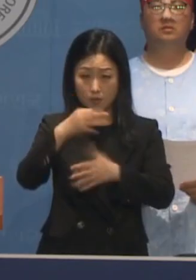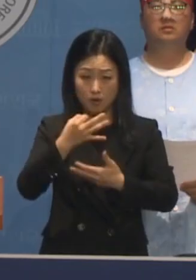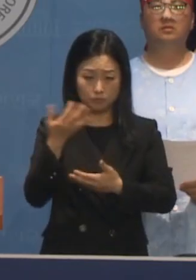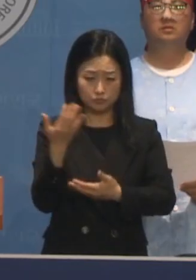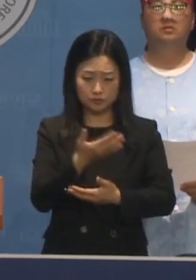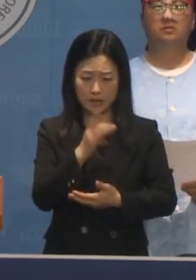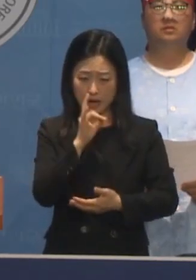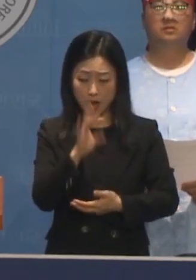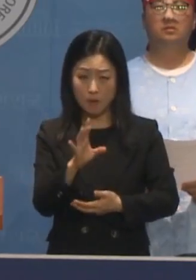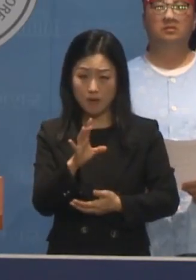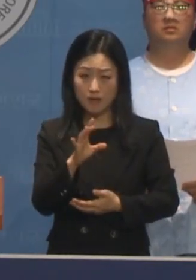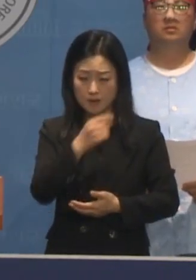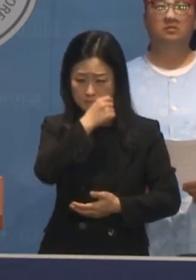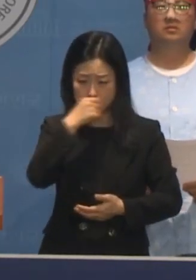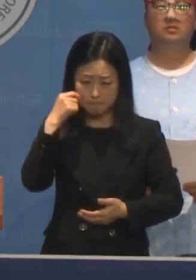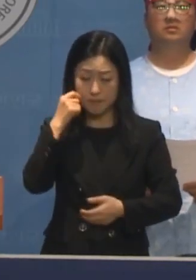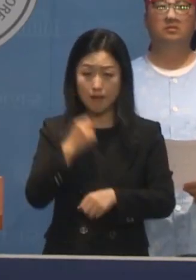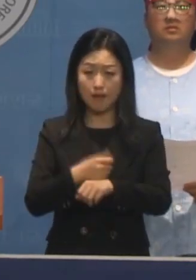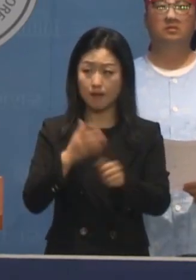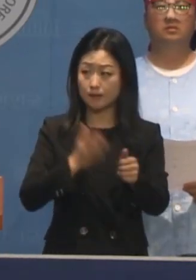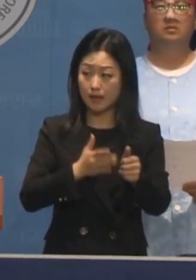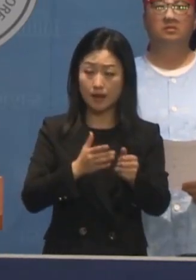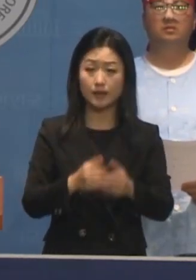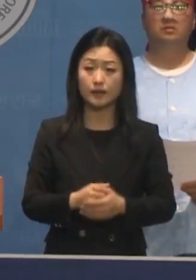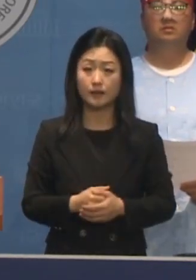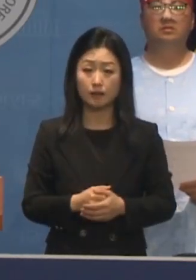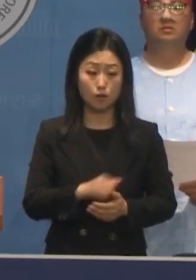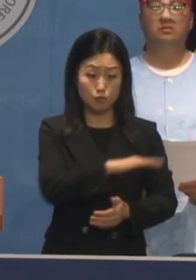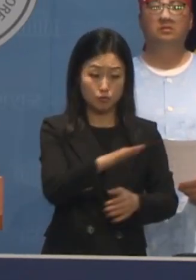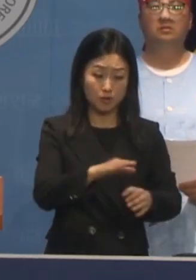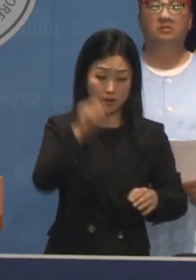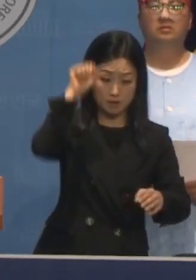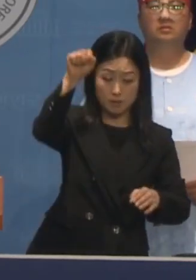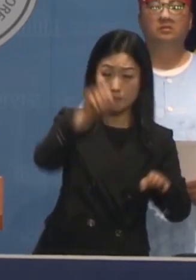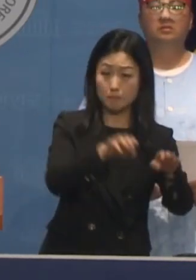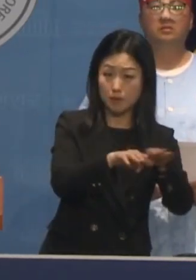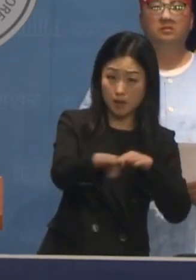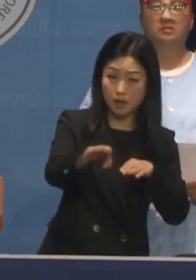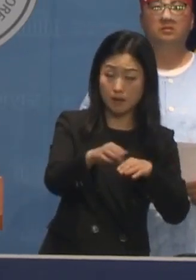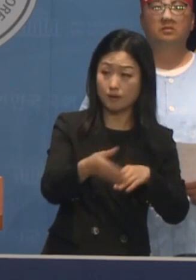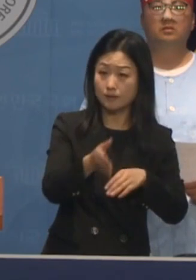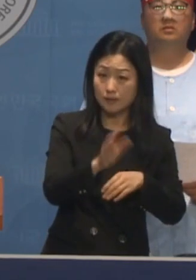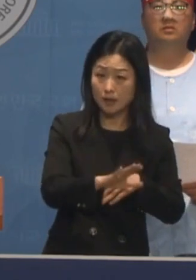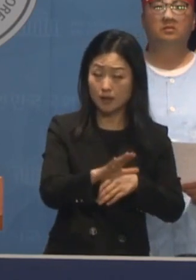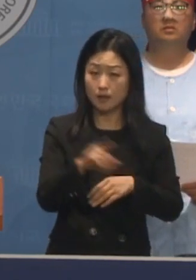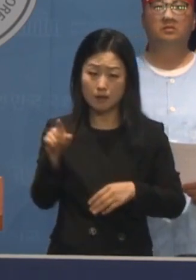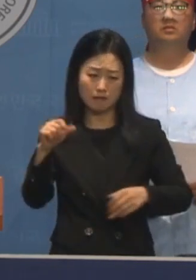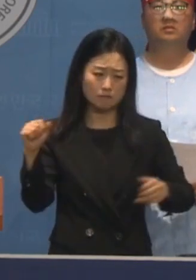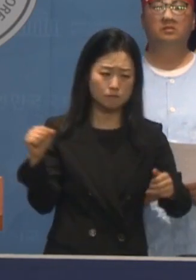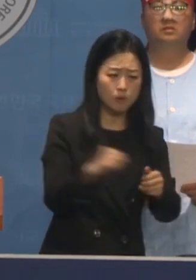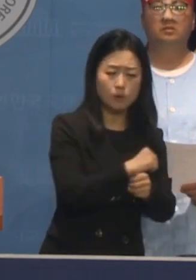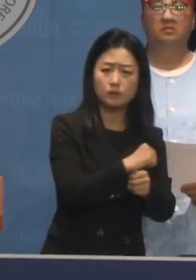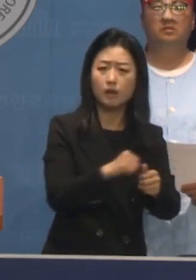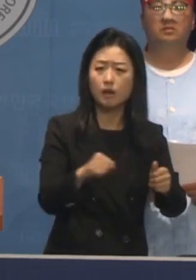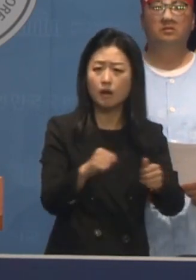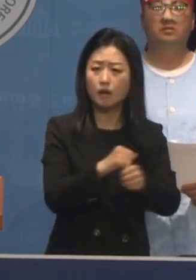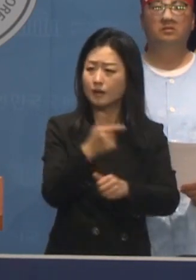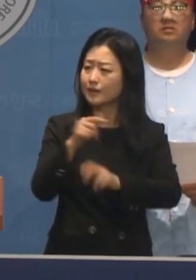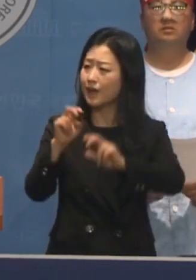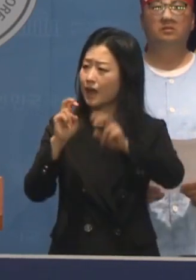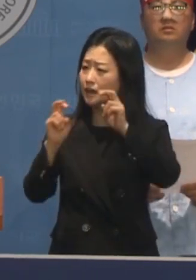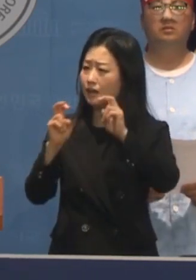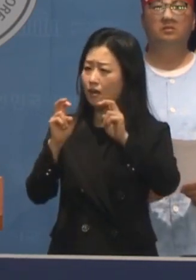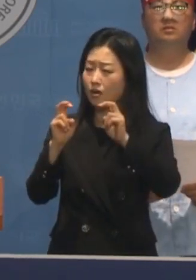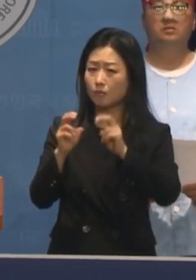태도가 이렇다. 적법한 쟁의 행위에 폭력으로 답한 자본은 재벌 대기업의 잔혹성을